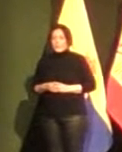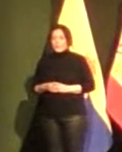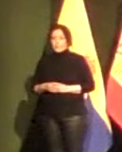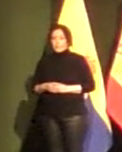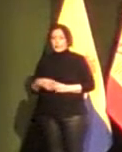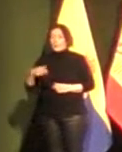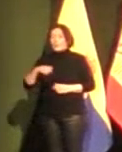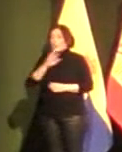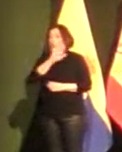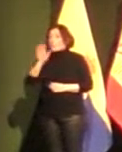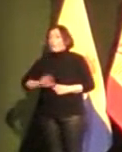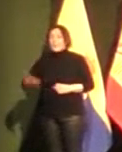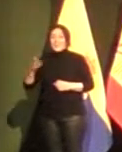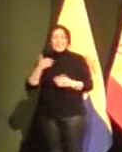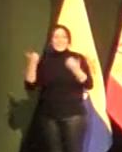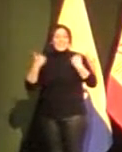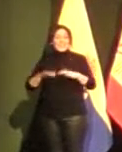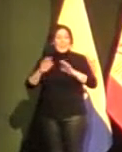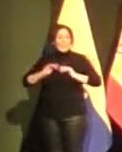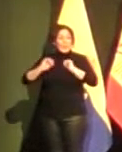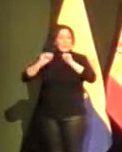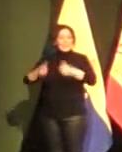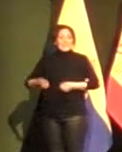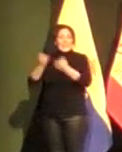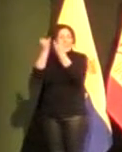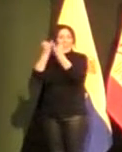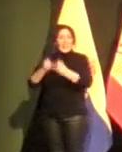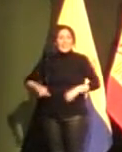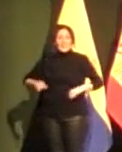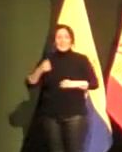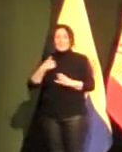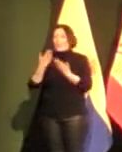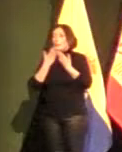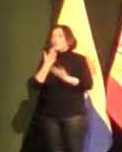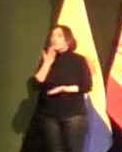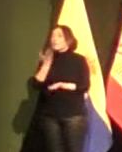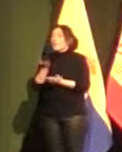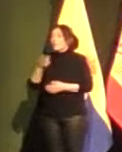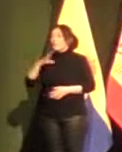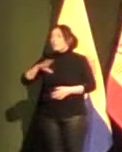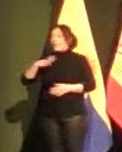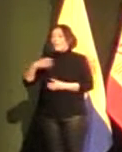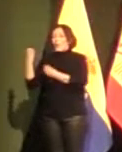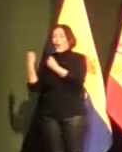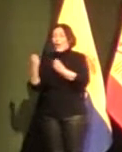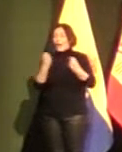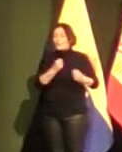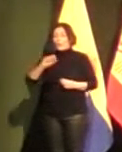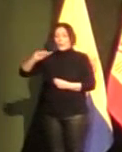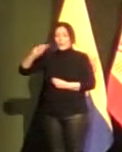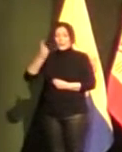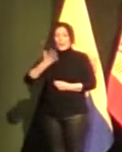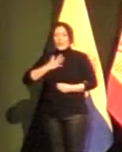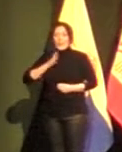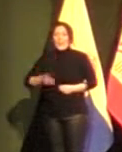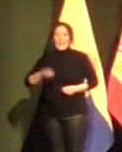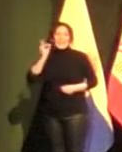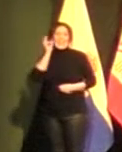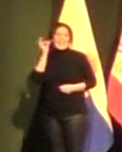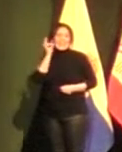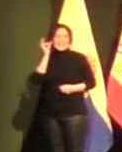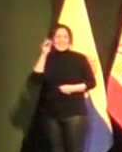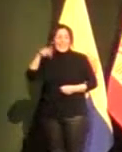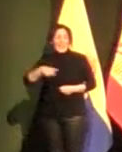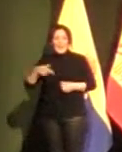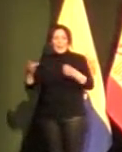Y si les parece, ya sin más preámbulos, vamos a comenzar este acto y vamos a pedir a las autoridades que suban a este escenario. En primer lugar, a la alcaldesa de Palma del